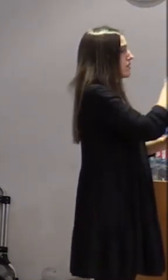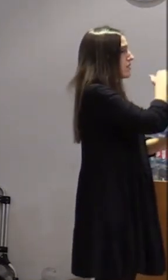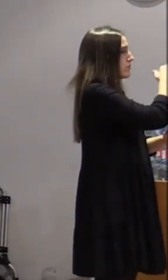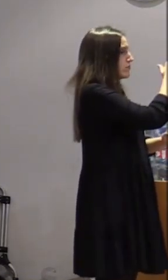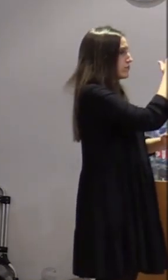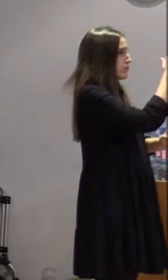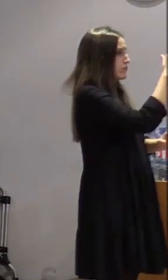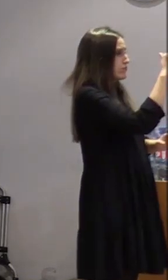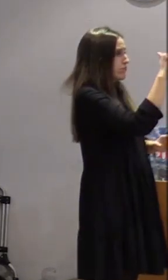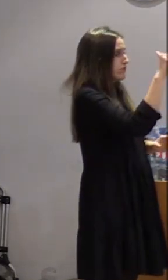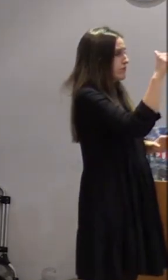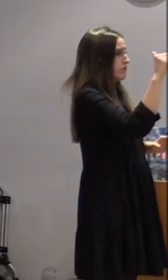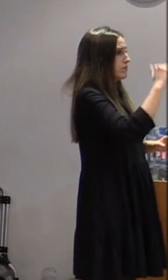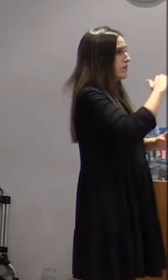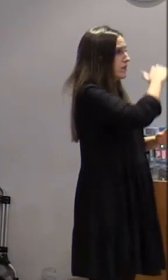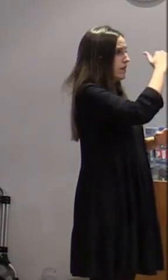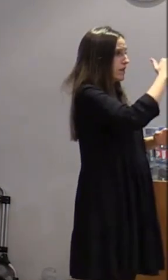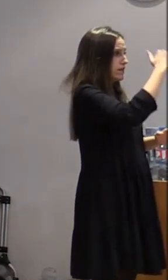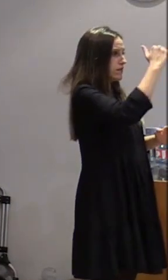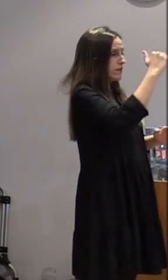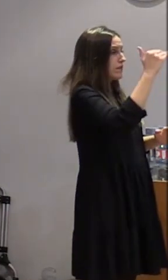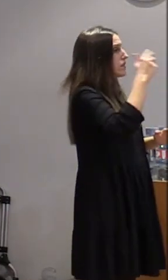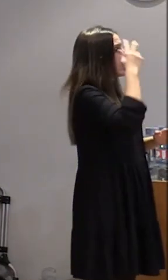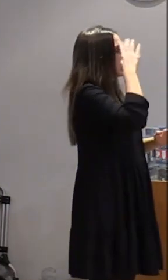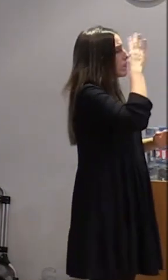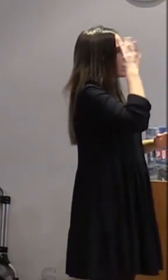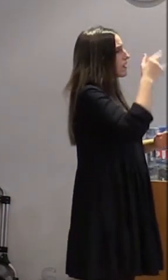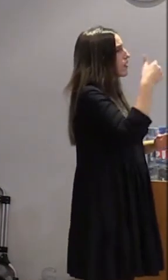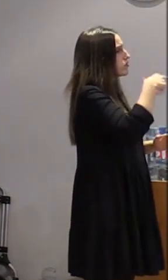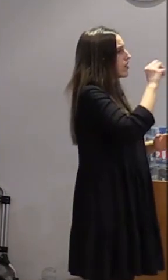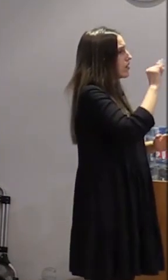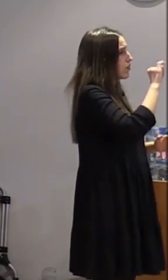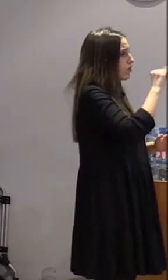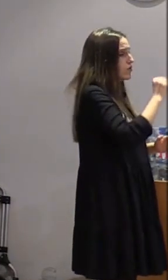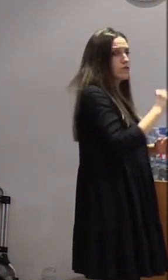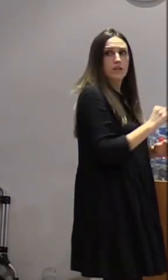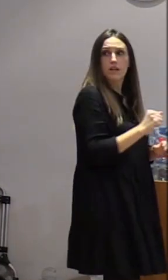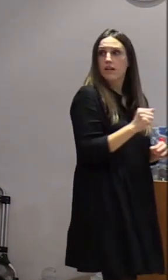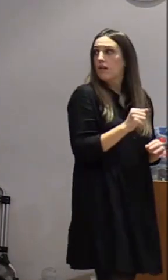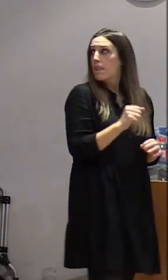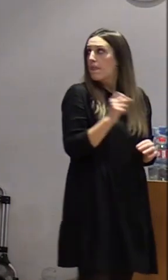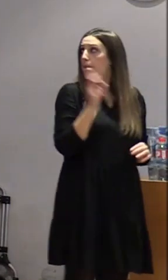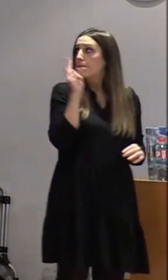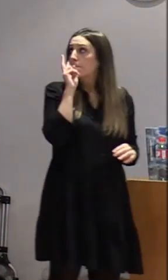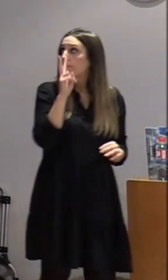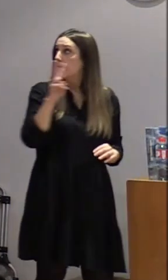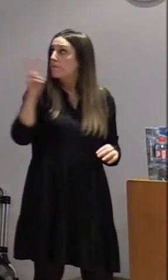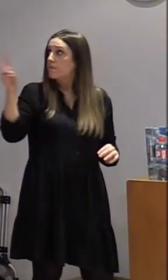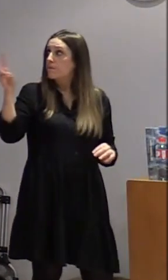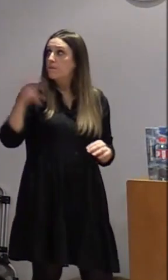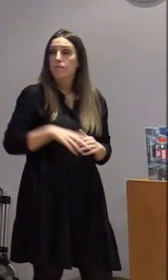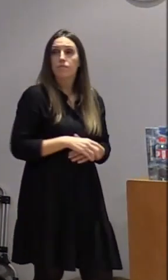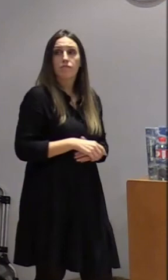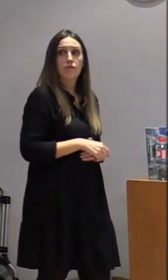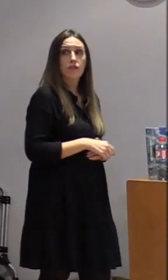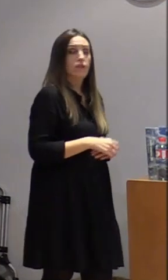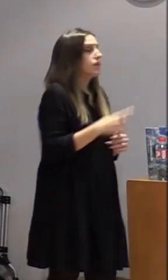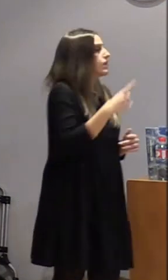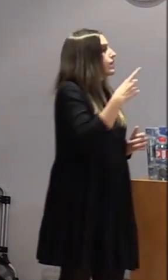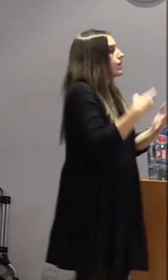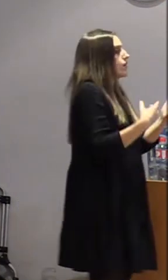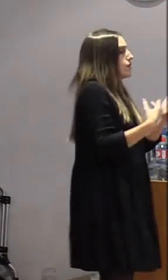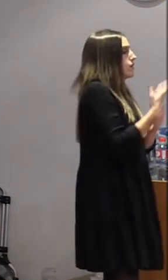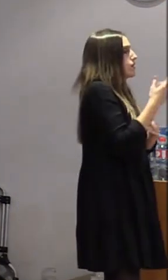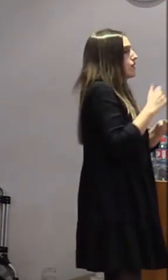la sierra de Guadarrama. Imaginaros a Goya pintando ahí una de esas escenas, Goya, se llaman así. Y un día típico